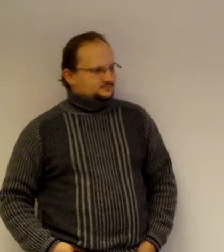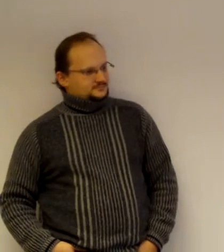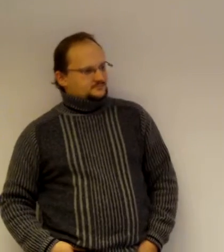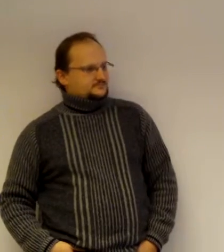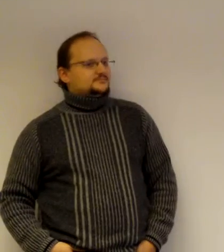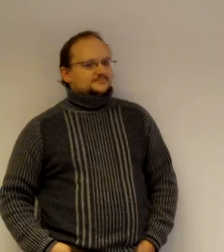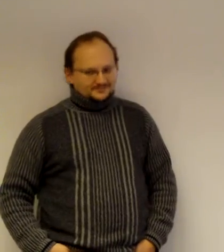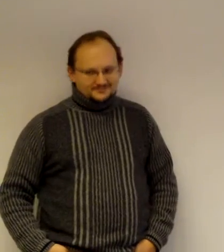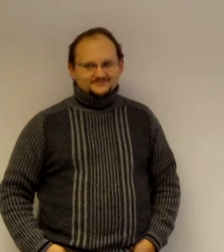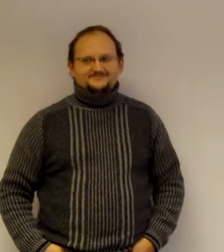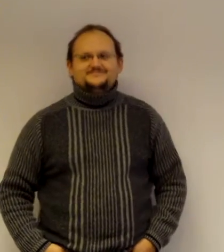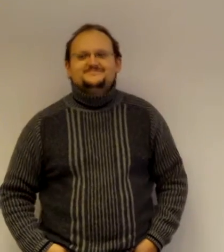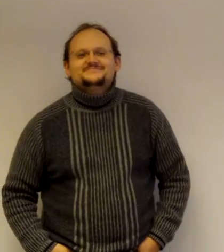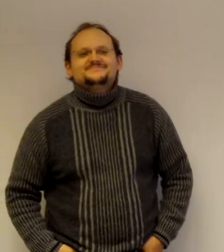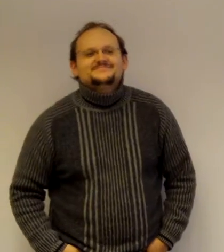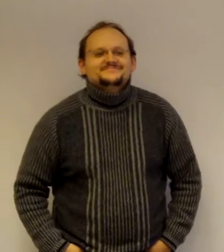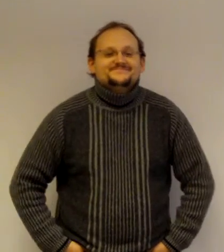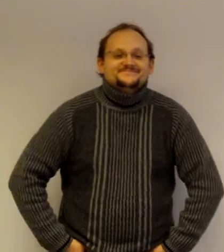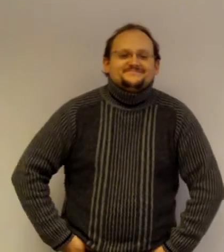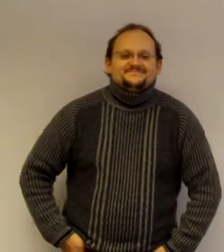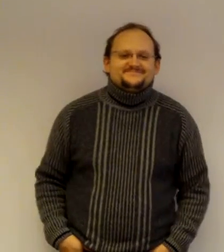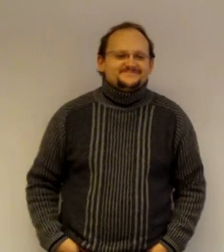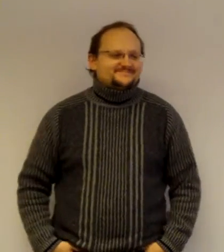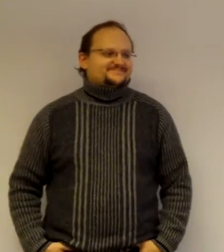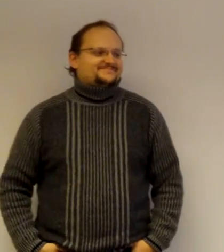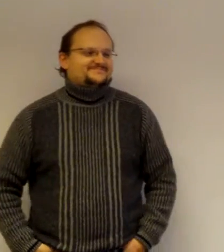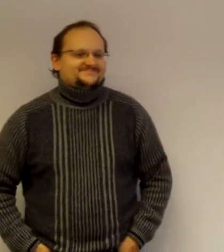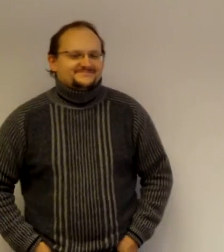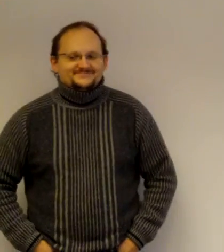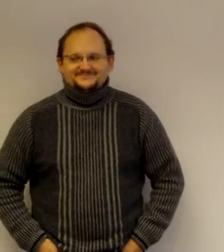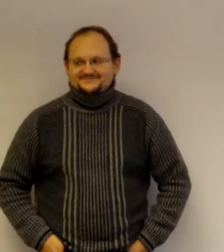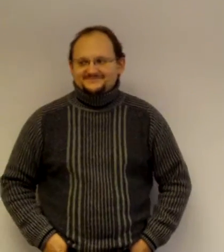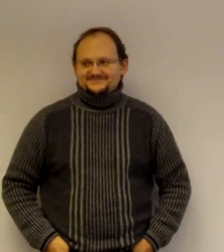Non, main mount. So above the main glosses.